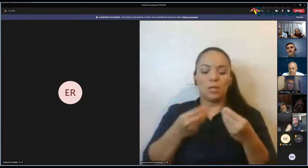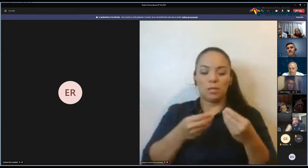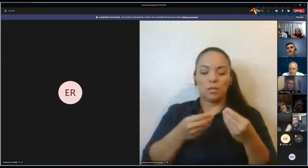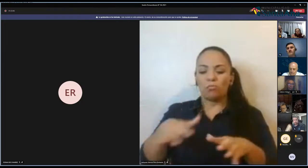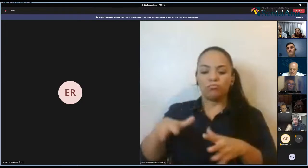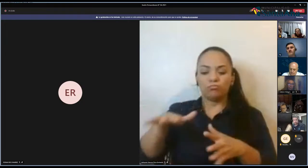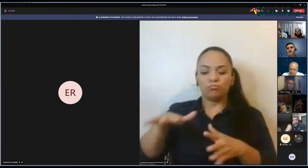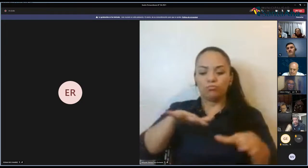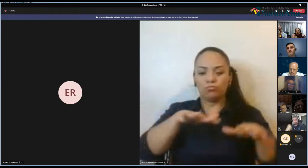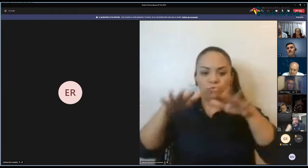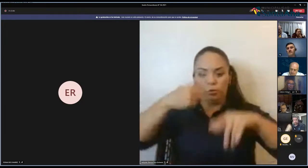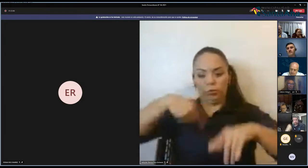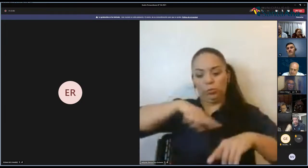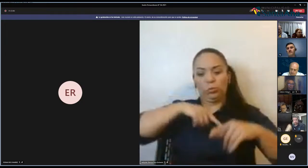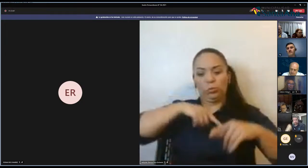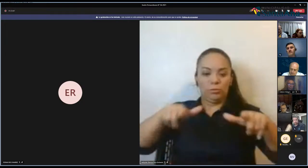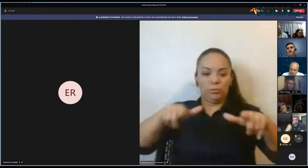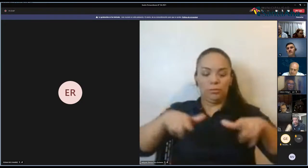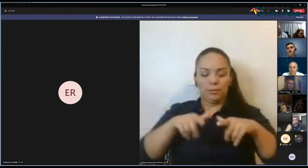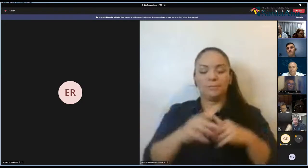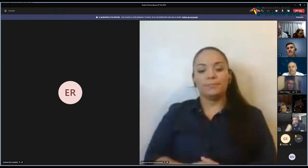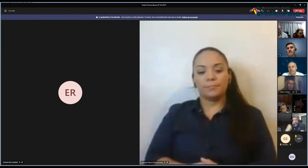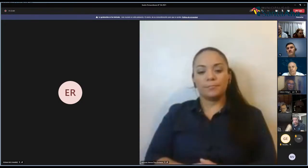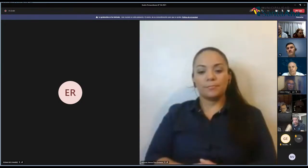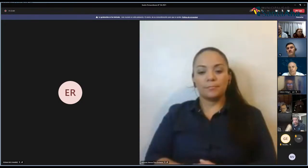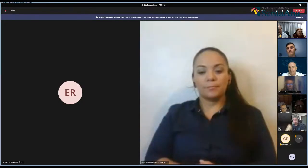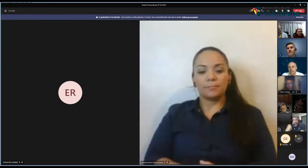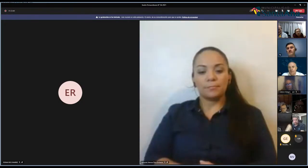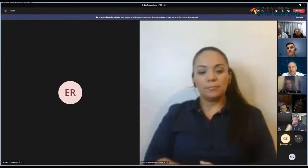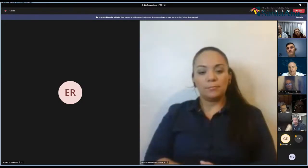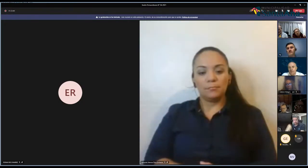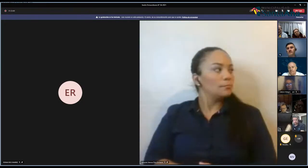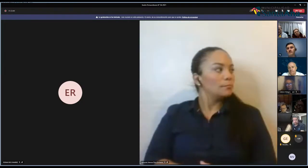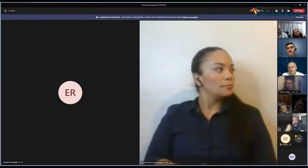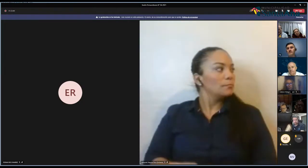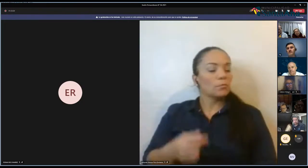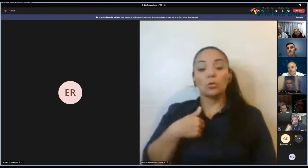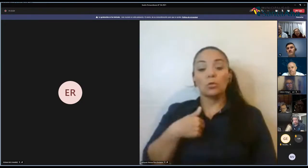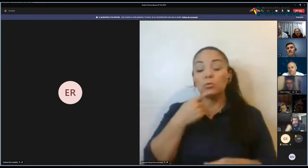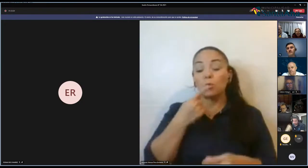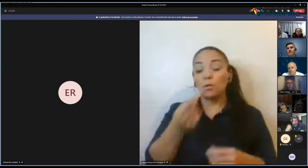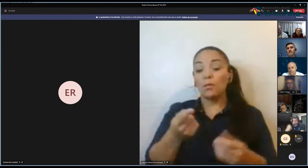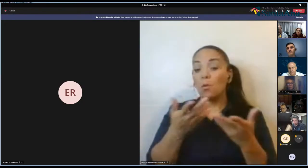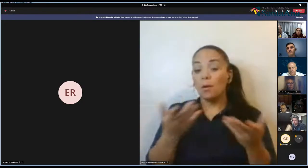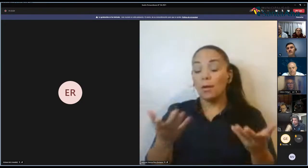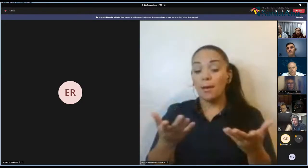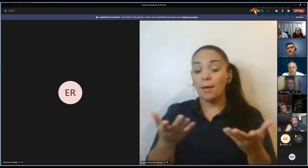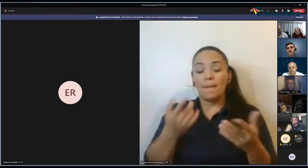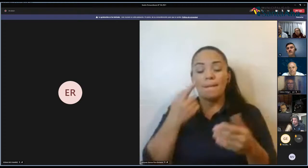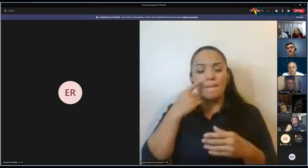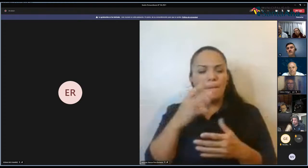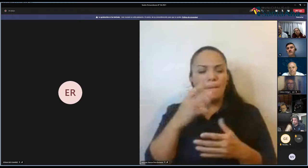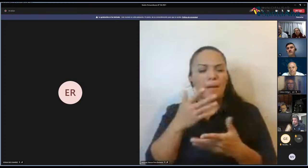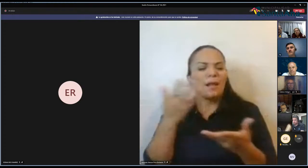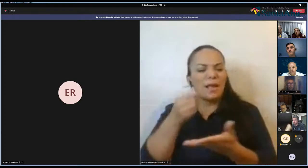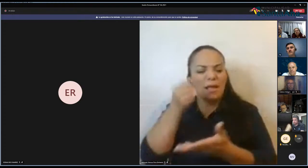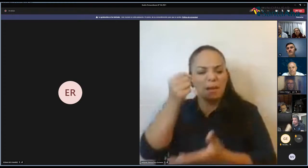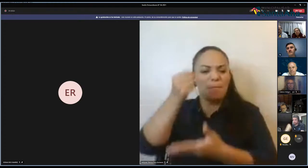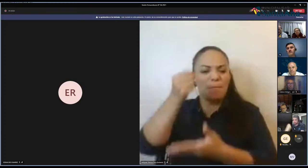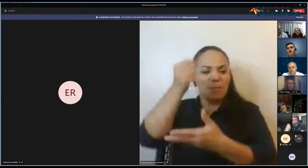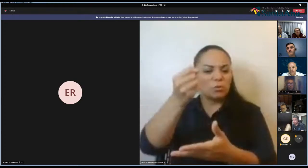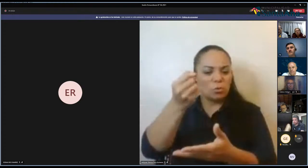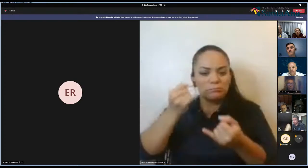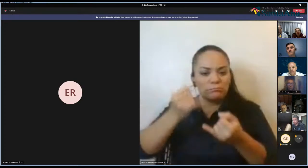nosotros por eso es que yo yo yo lo que digo es esto para que es una inversión sino luego finalizar